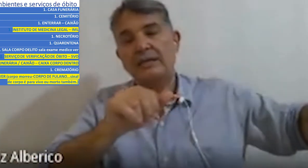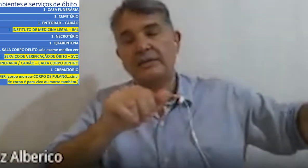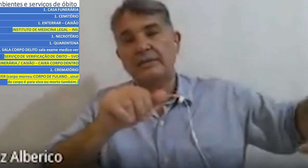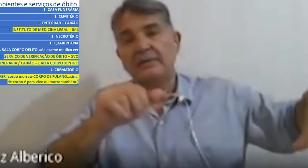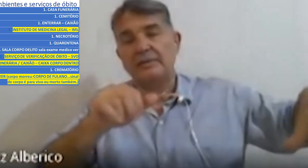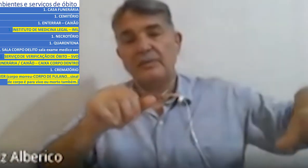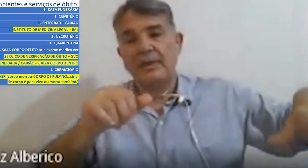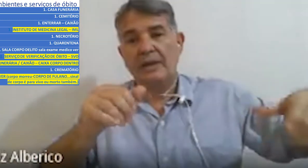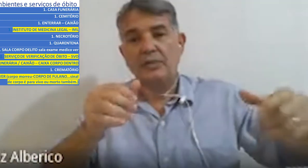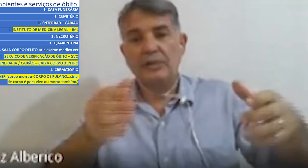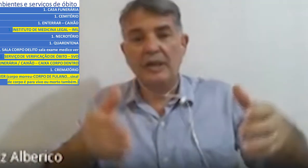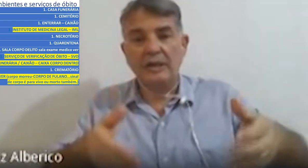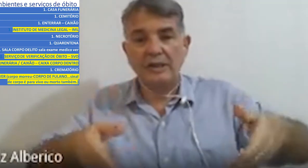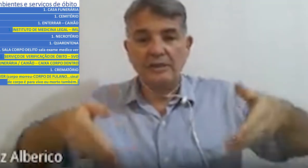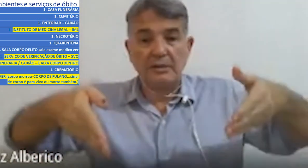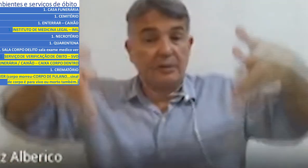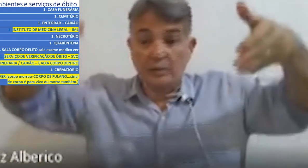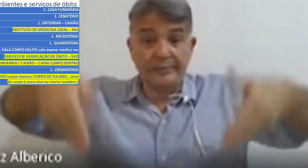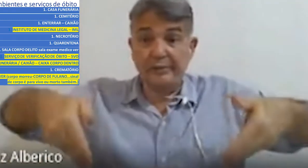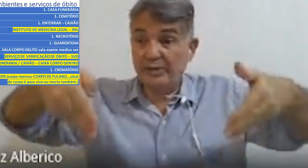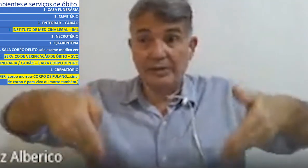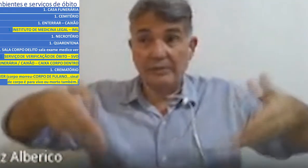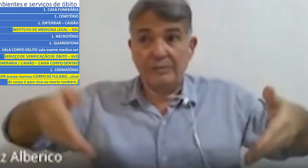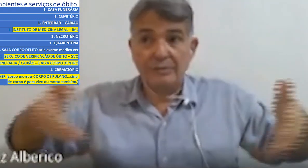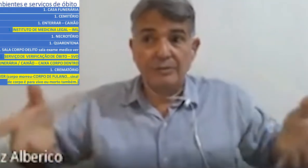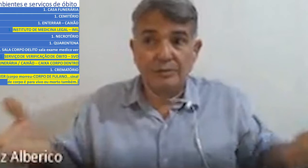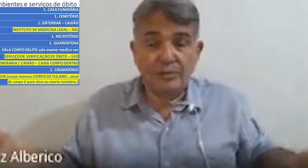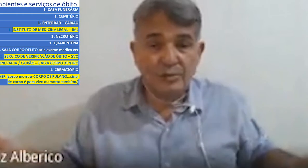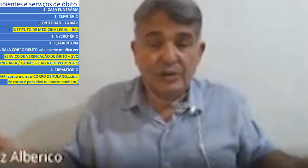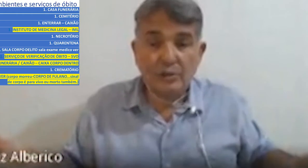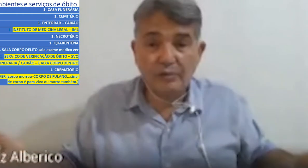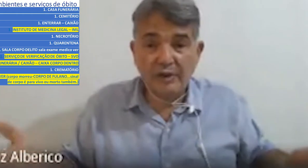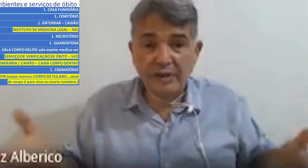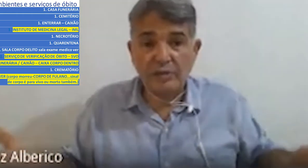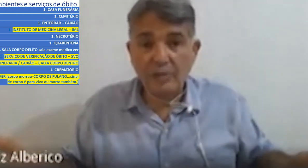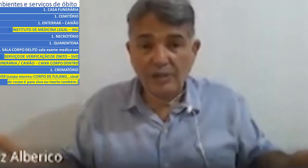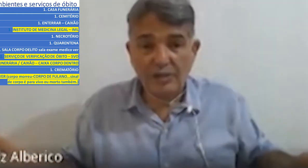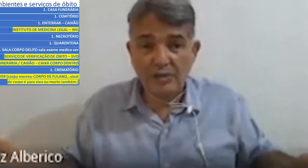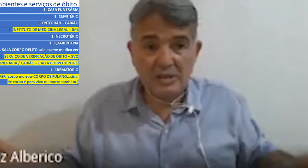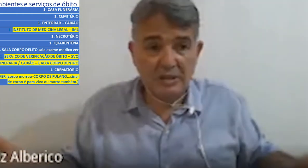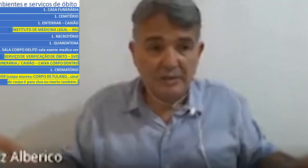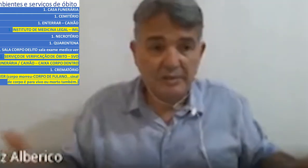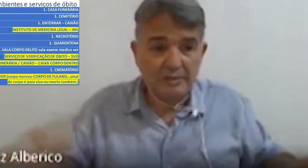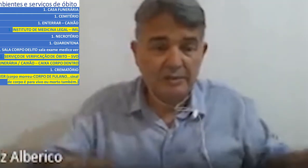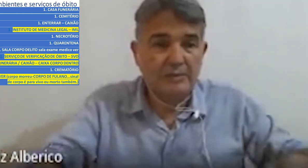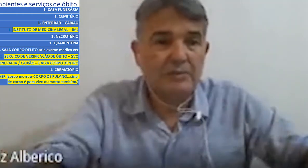deitada para botar. Veja, o sinal do féretro do caixão em si. Não